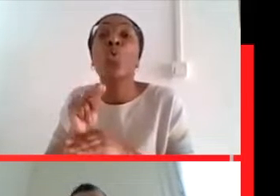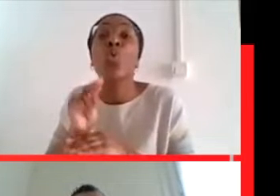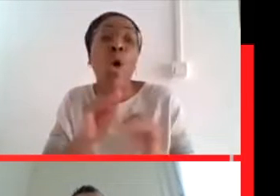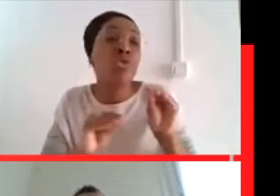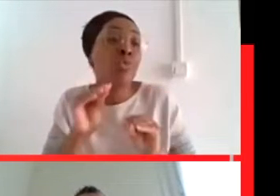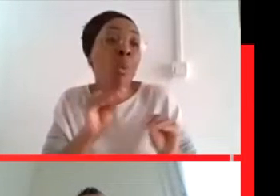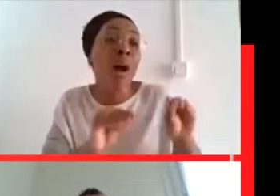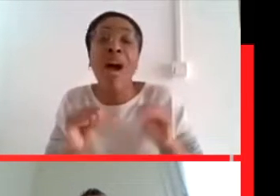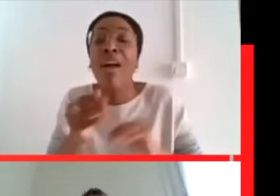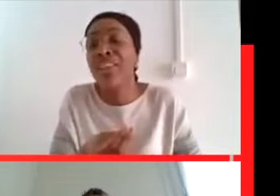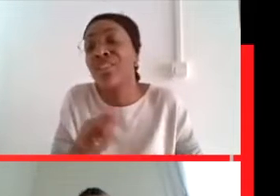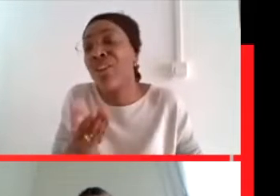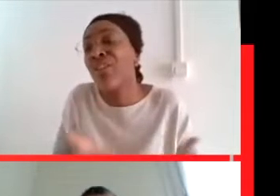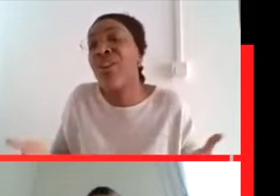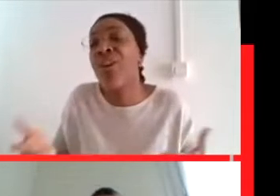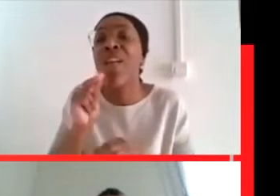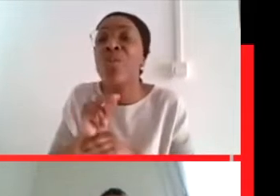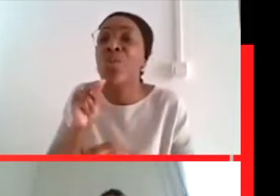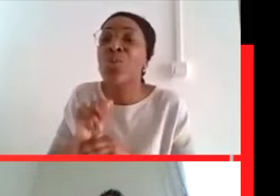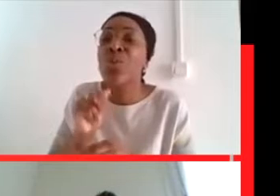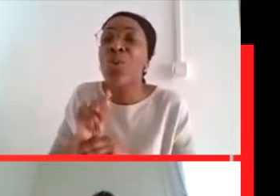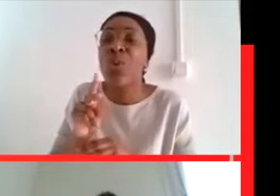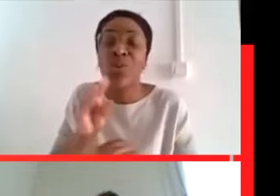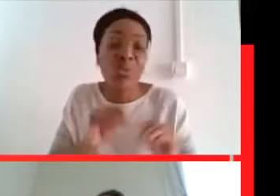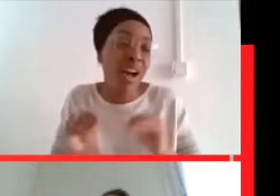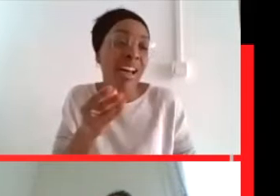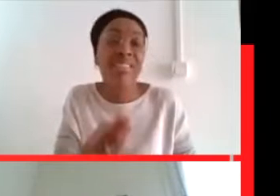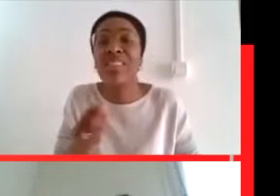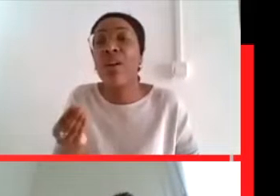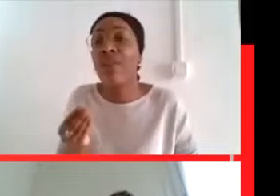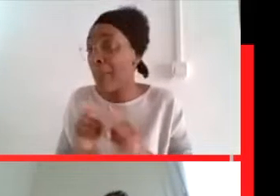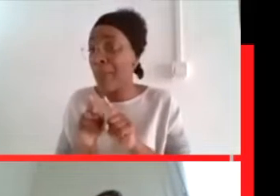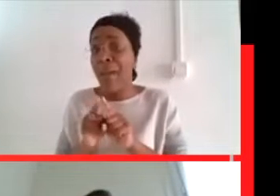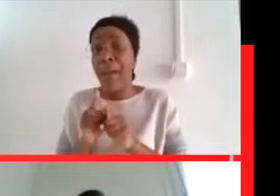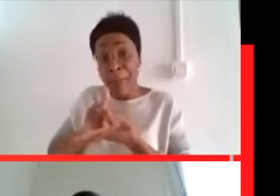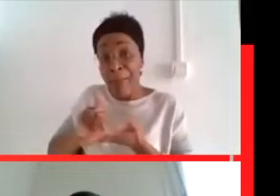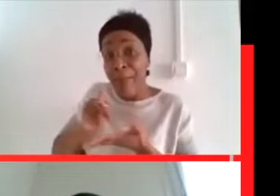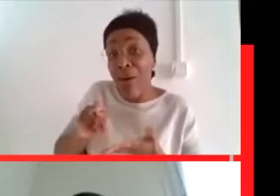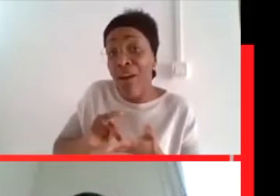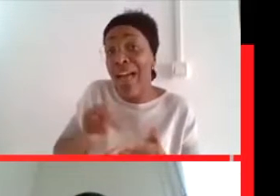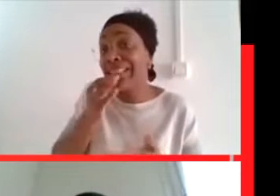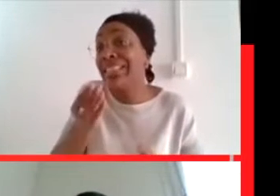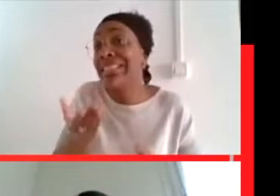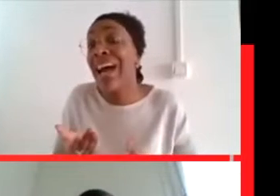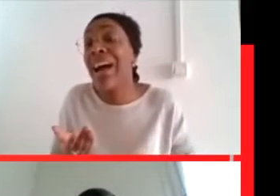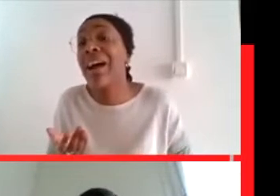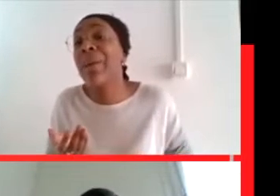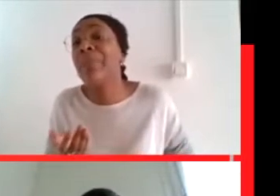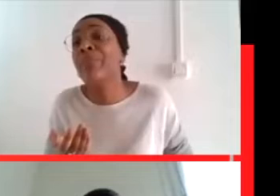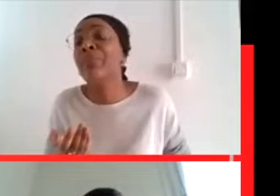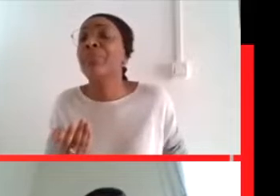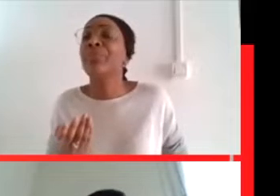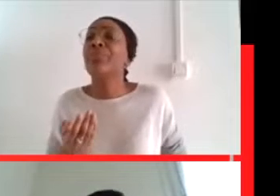Vous savez, parfois, on a eu cette image, surtout dans l'ancienne Pentecôte, pour ceux qui connaissent un peu, des pasteurs,